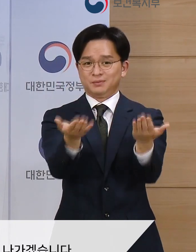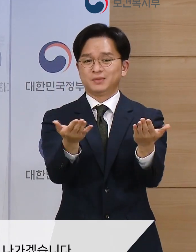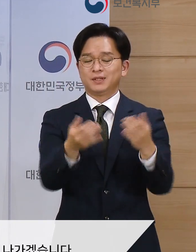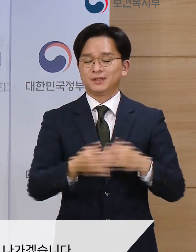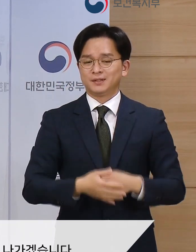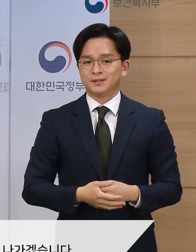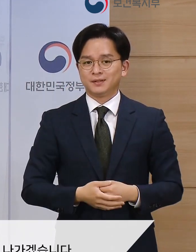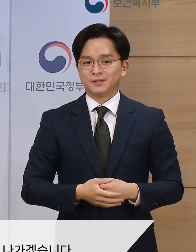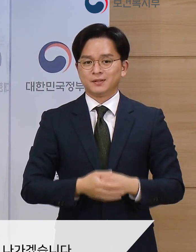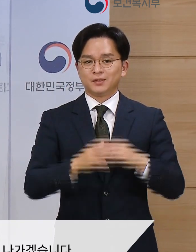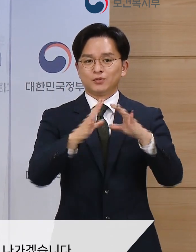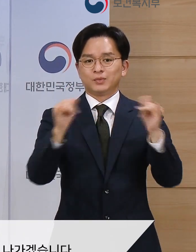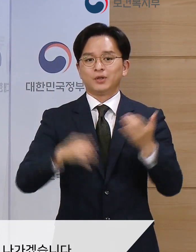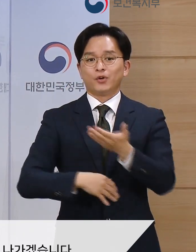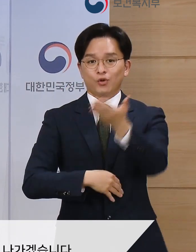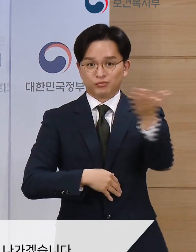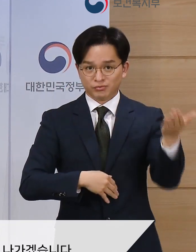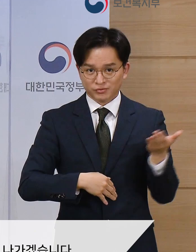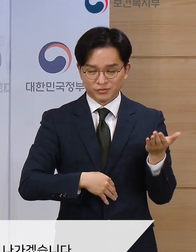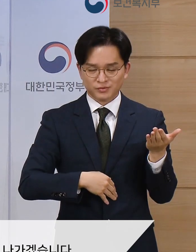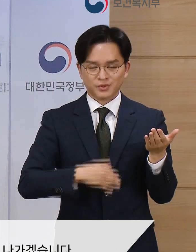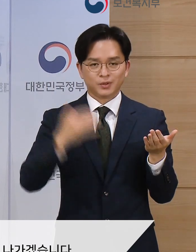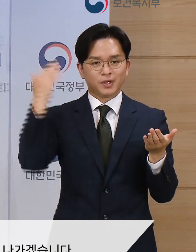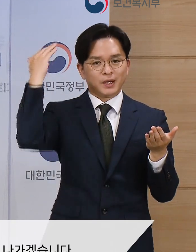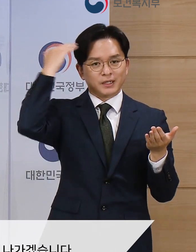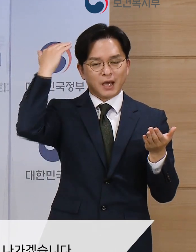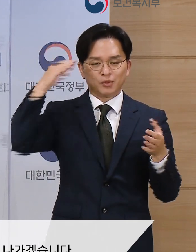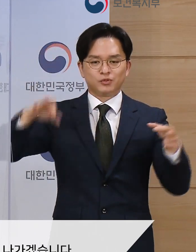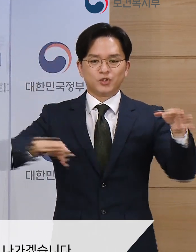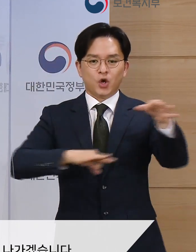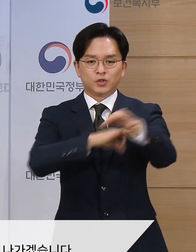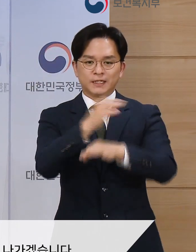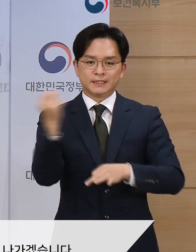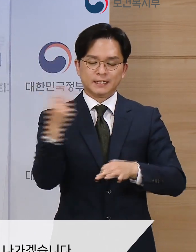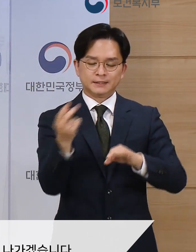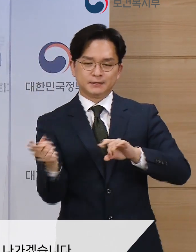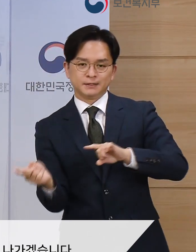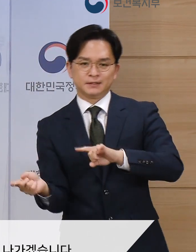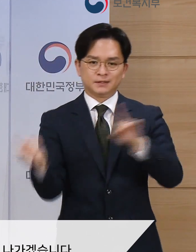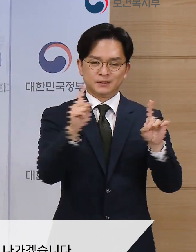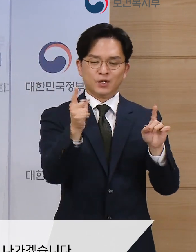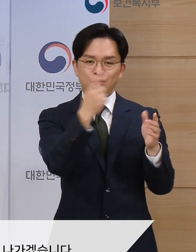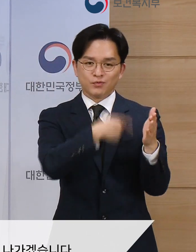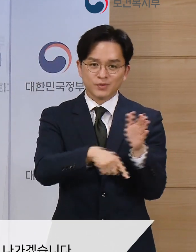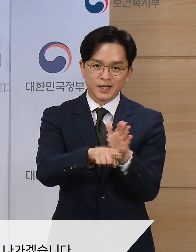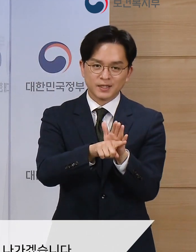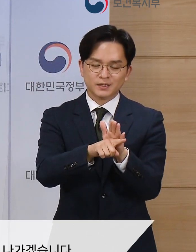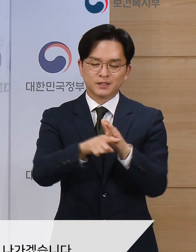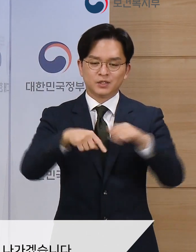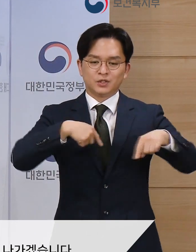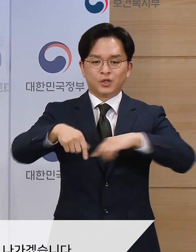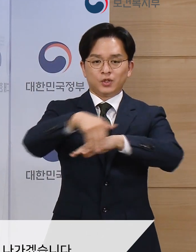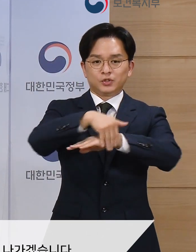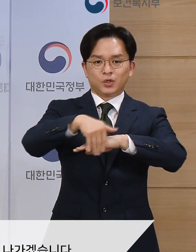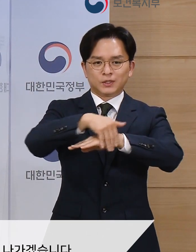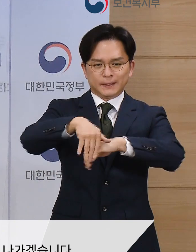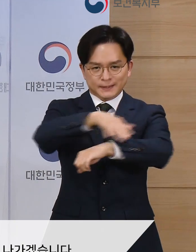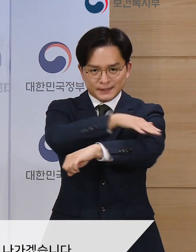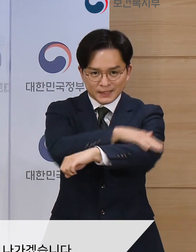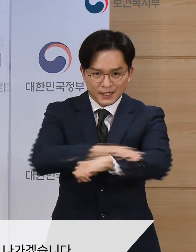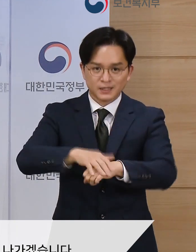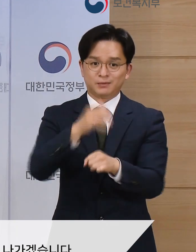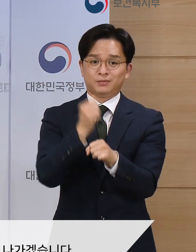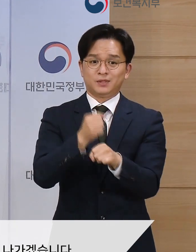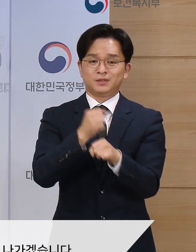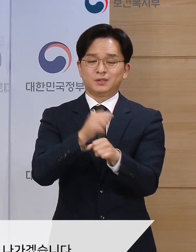이러한 가운데에서 국민 여러분과 우리 경제가 다시 힘을 낼 수 있도록 돕는 정책들도 세심하게